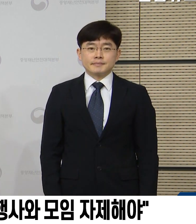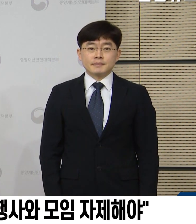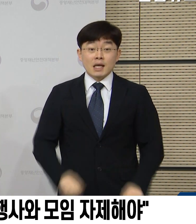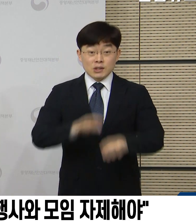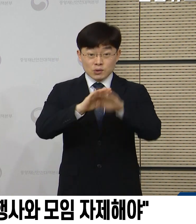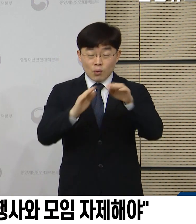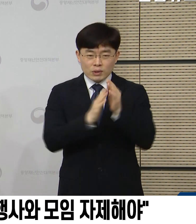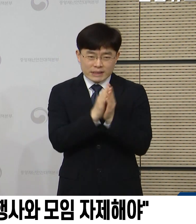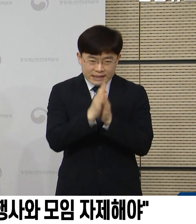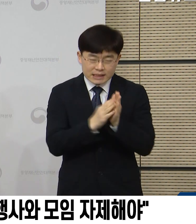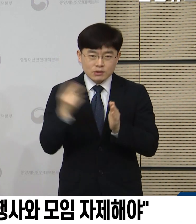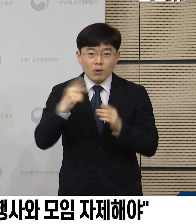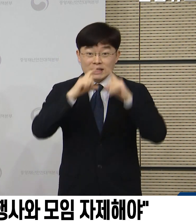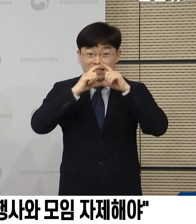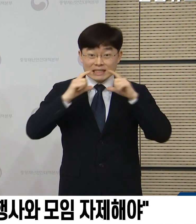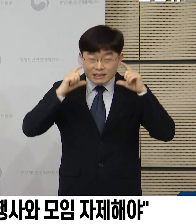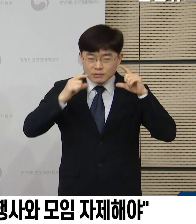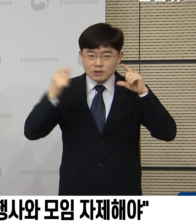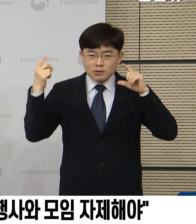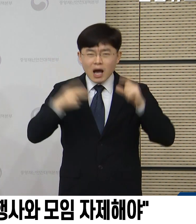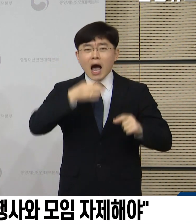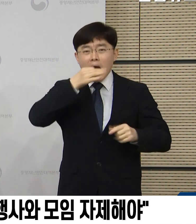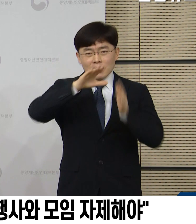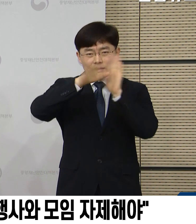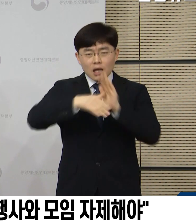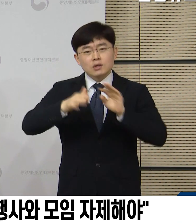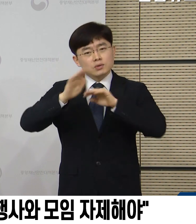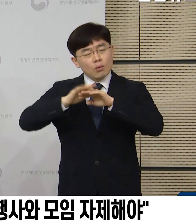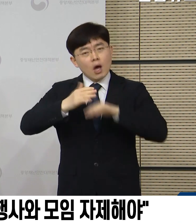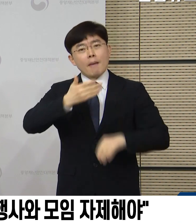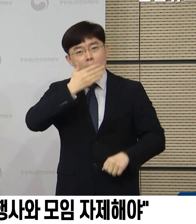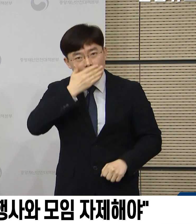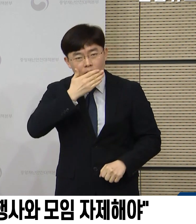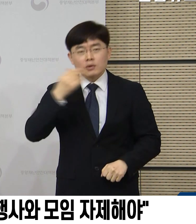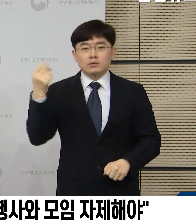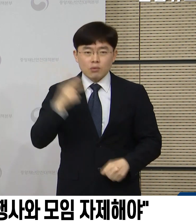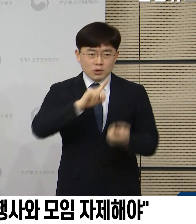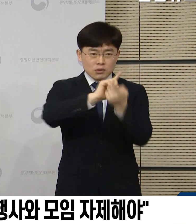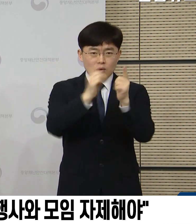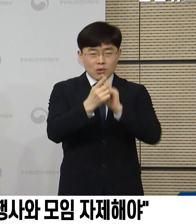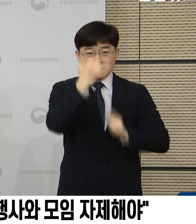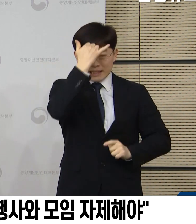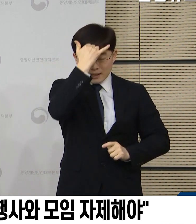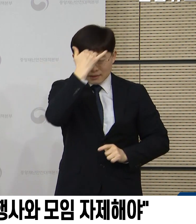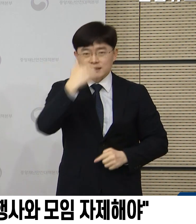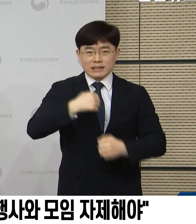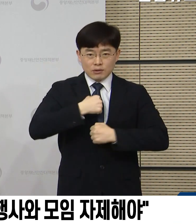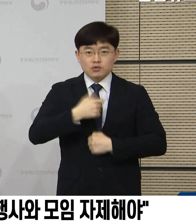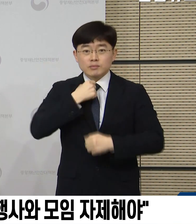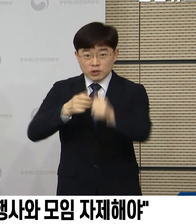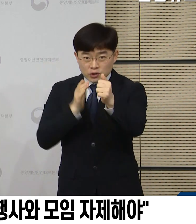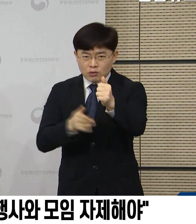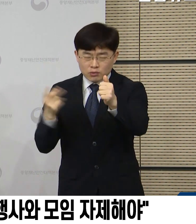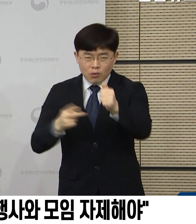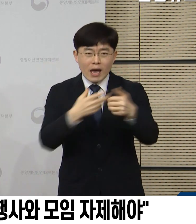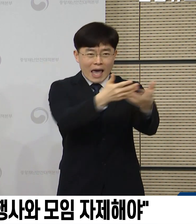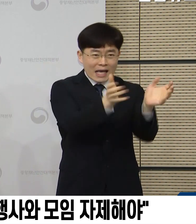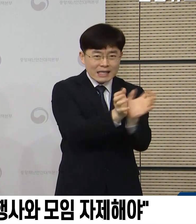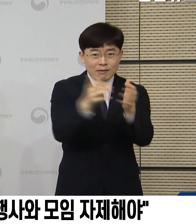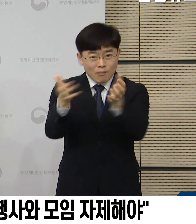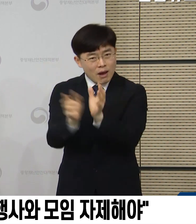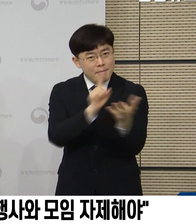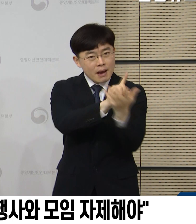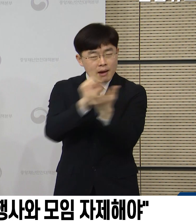씻기, 기침 예절 등 국민위생수칙을 서로 지키고 행사나 모임 등은 자제하면서 서로 간의 접촉을